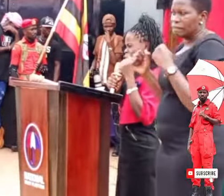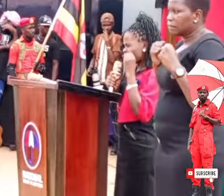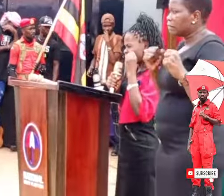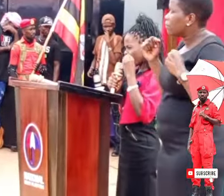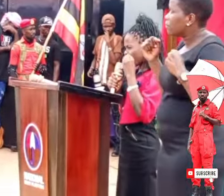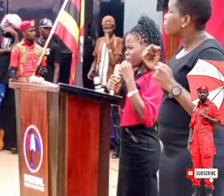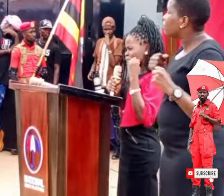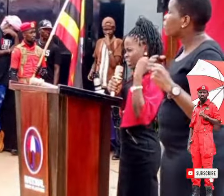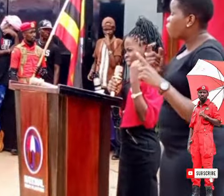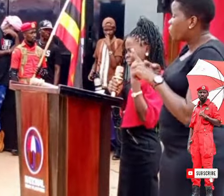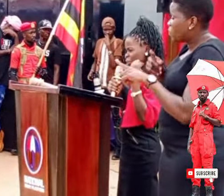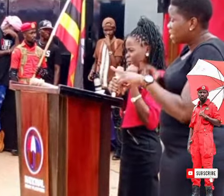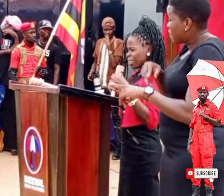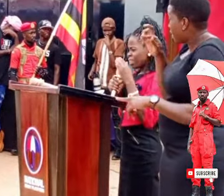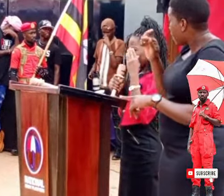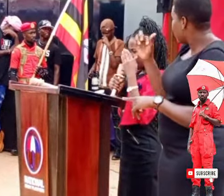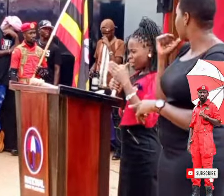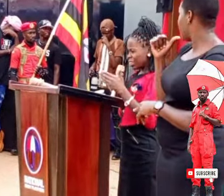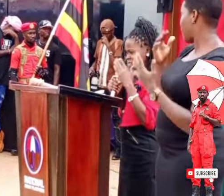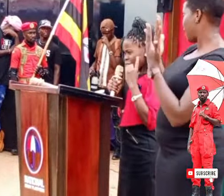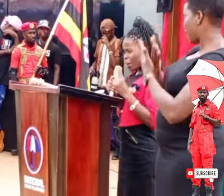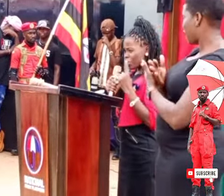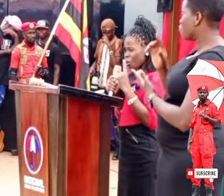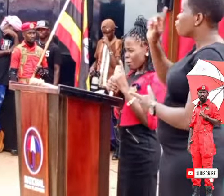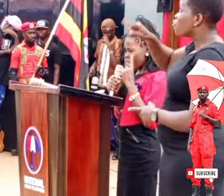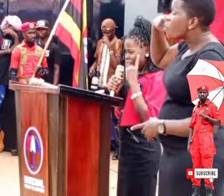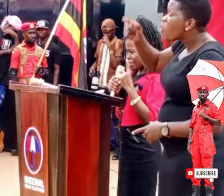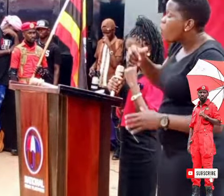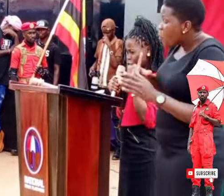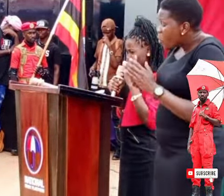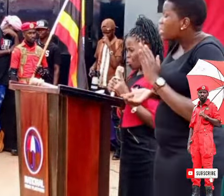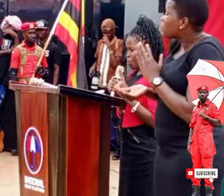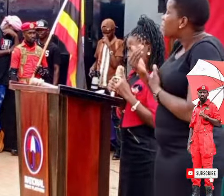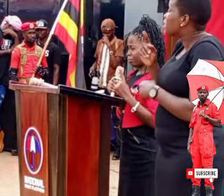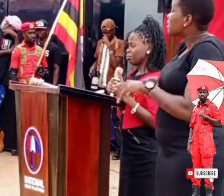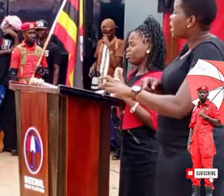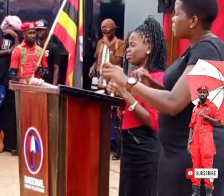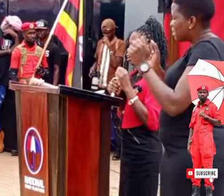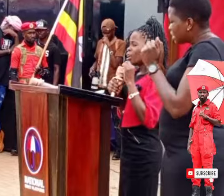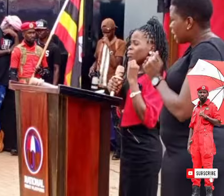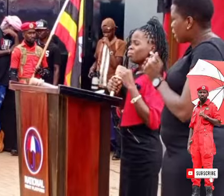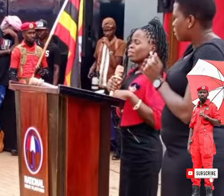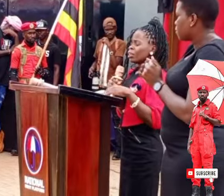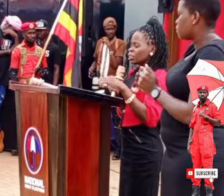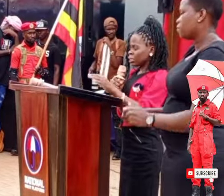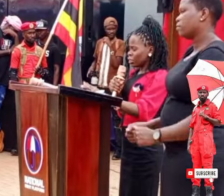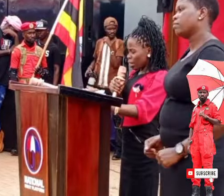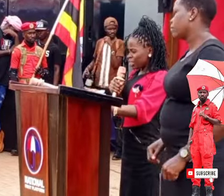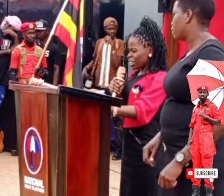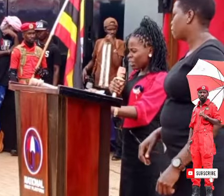tobanyambira omwana nabulese munyumba okuba saawa bbiri ezekyo ziweze saawa nnyo omwana ali munyumba